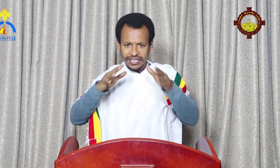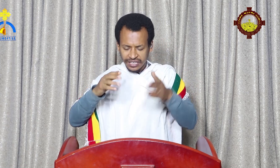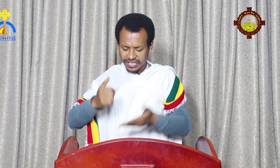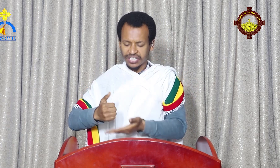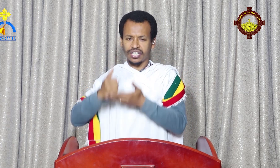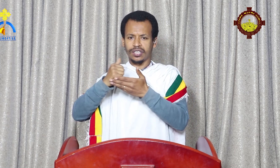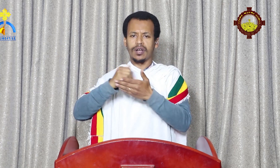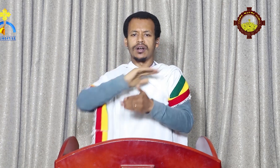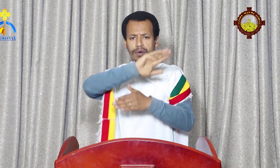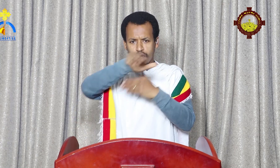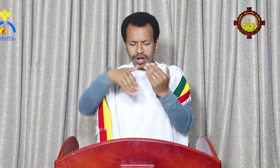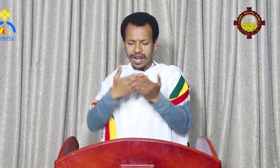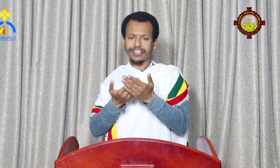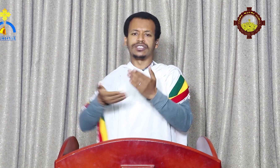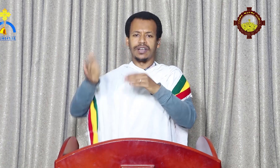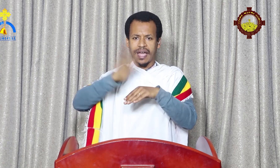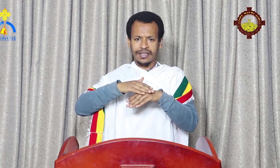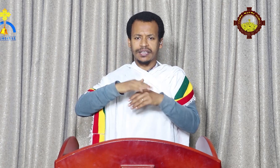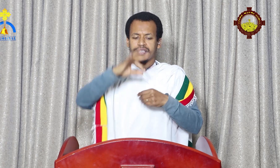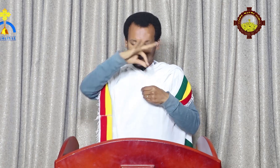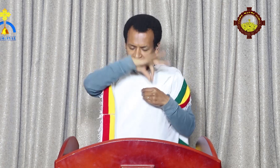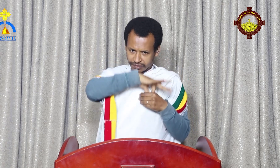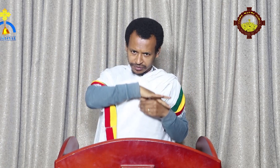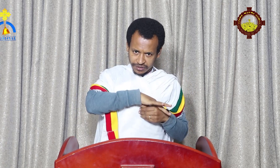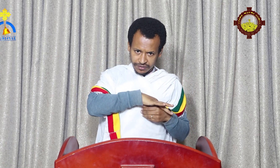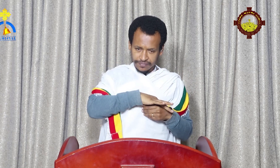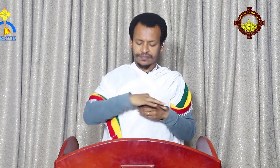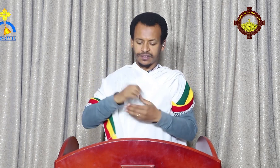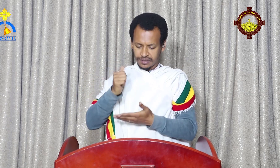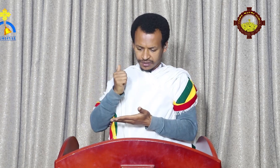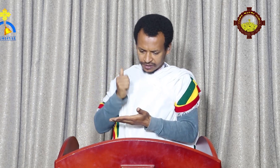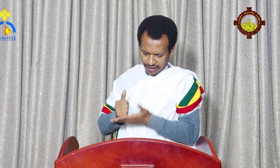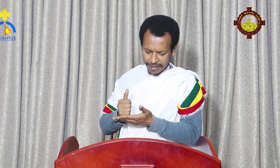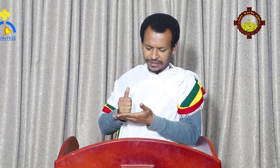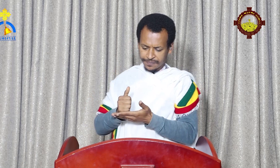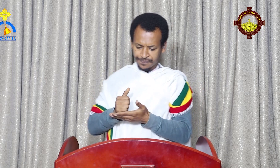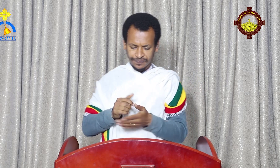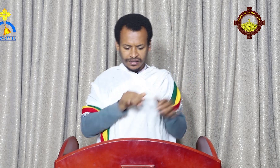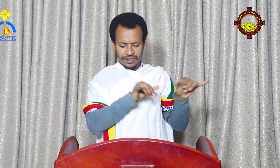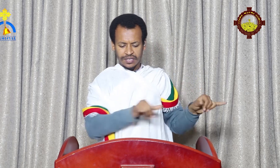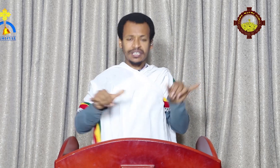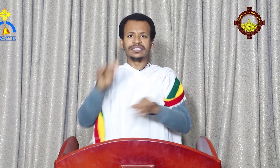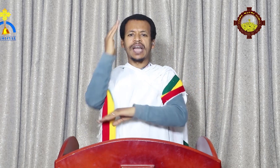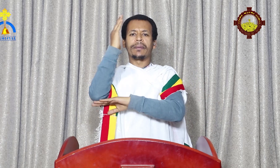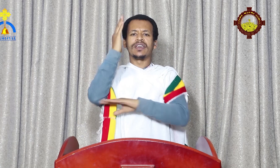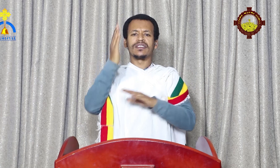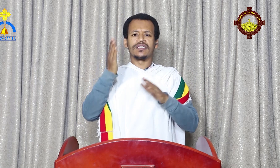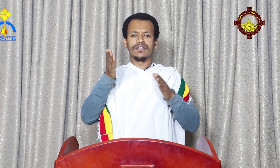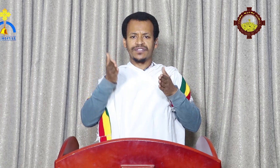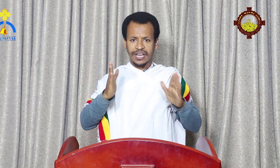በረከት ረድኤት በሁላችን ላይ ይደርብ። አሜን። እንደ እግዚአብሔር